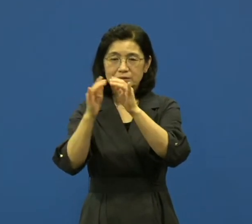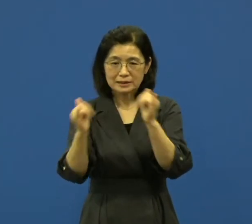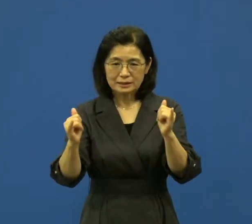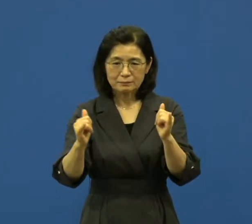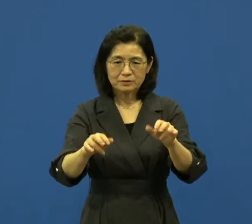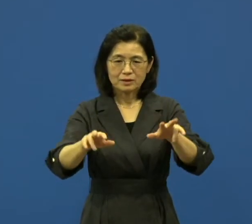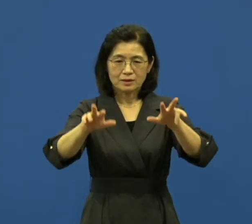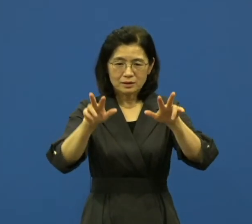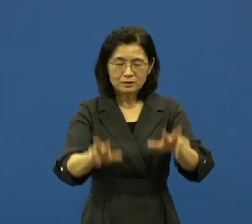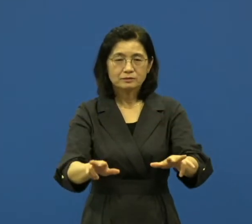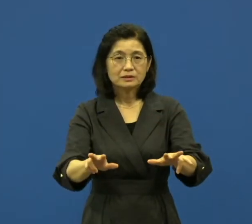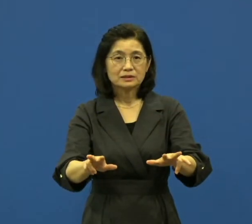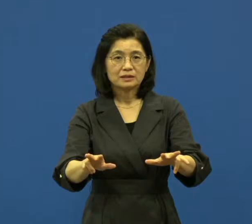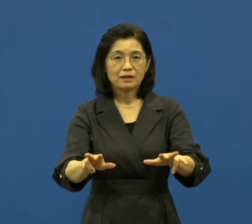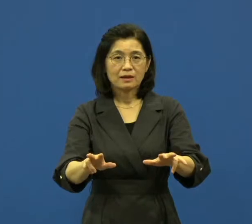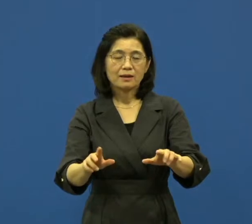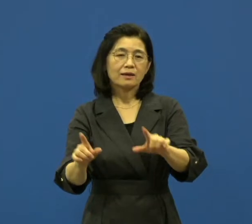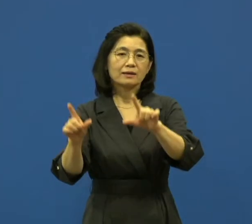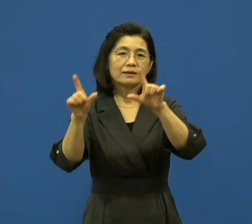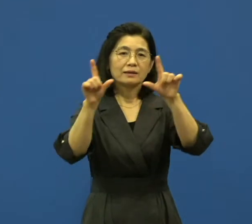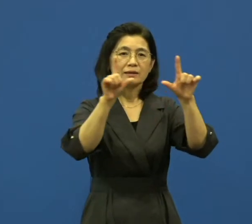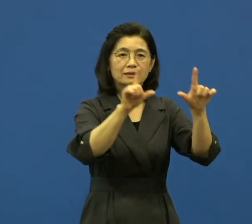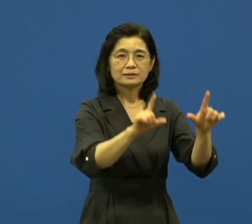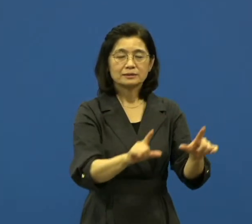믿음이 현실에서 빛을 발하기 시작합니다.